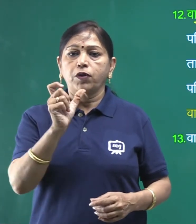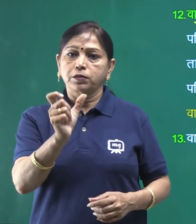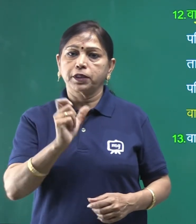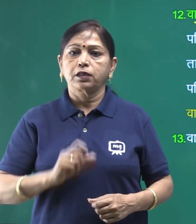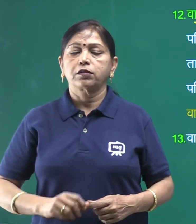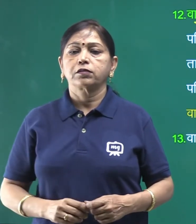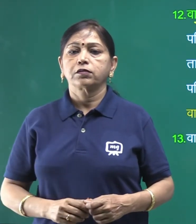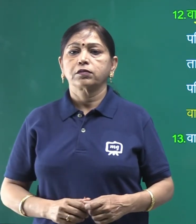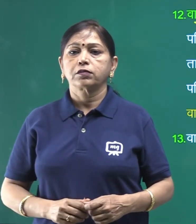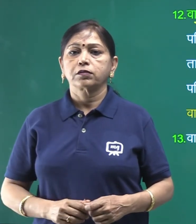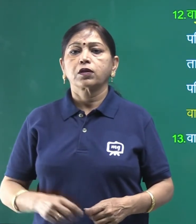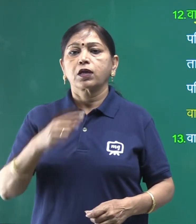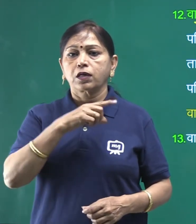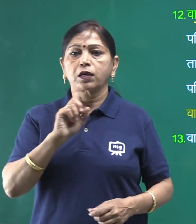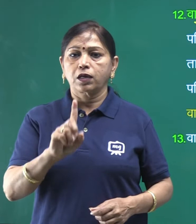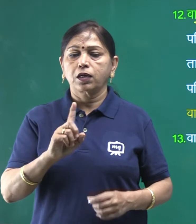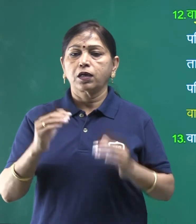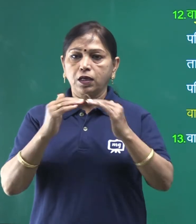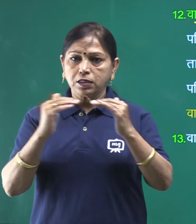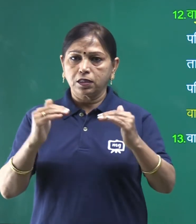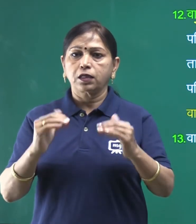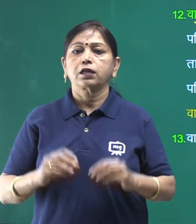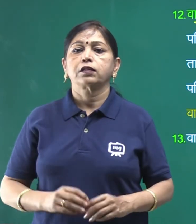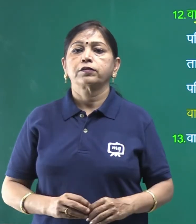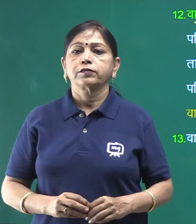वाष्पीकरण। यह एक सतही